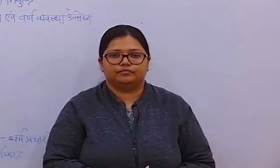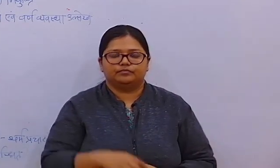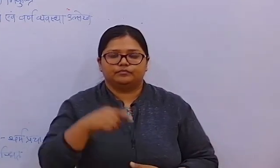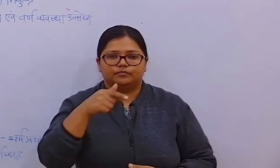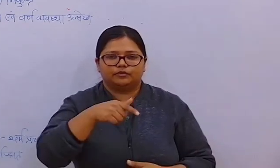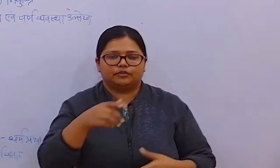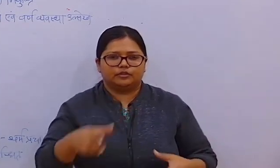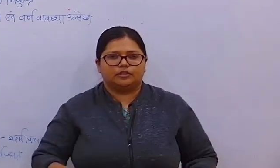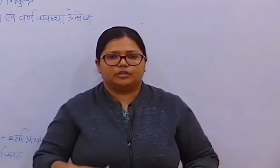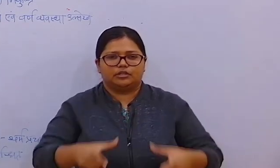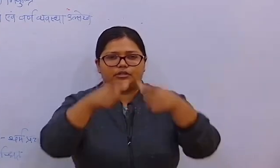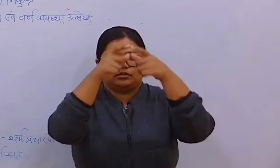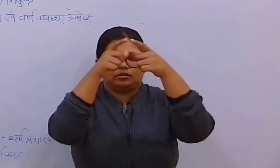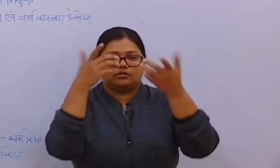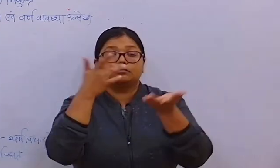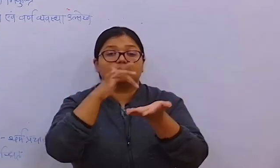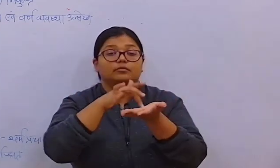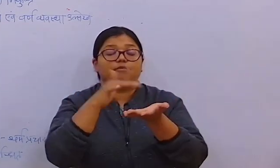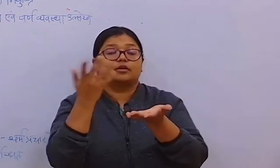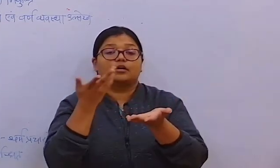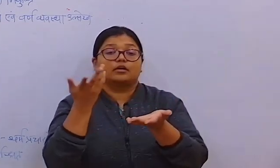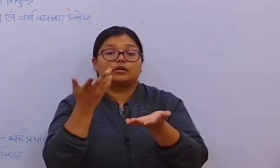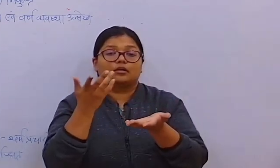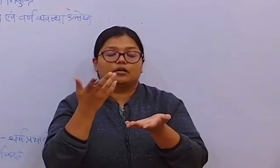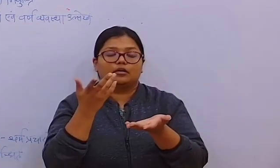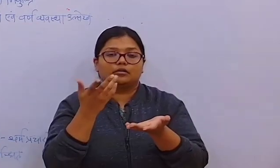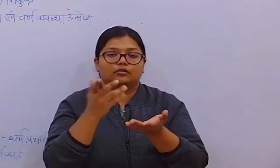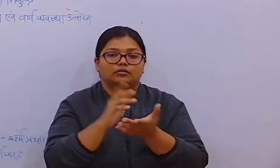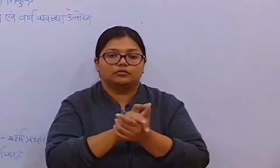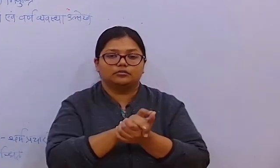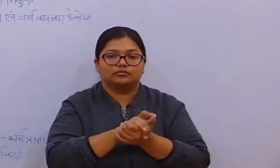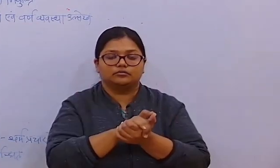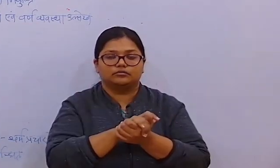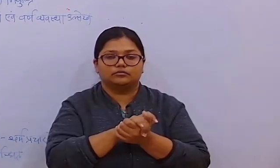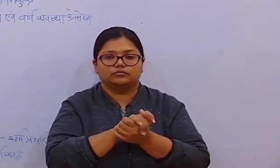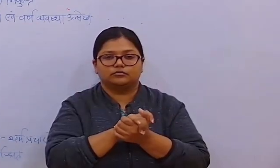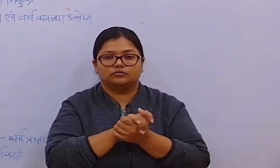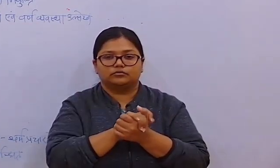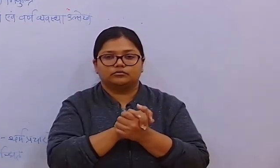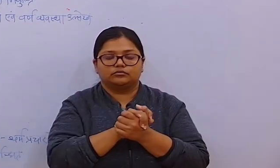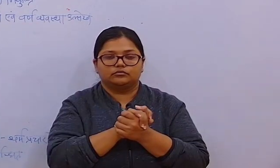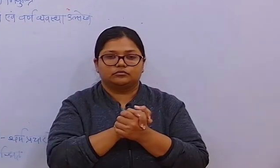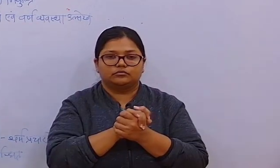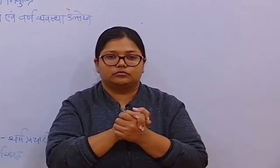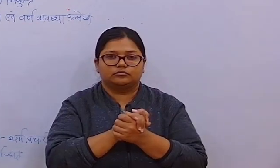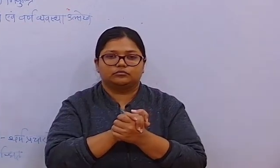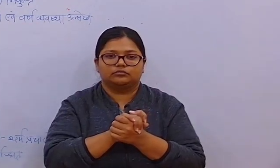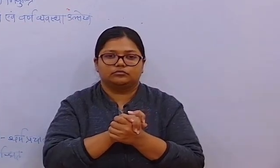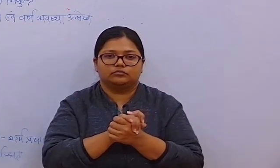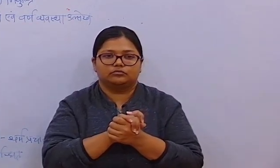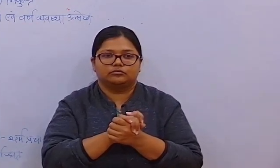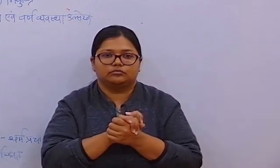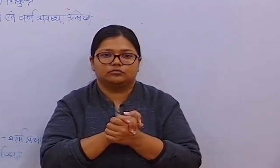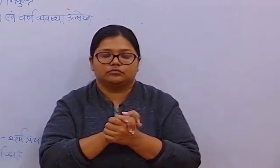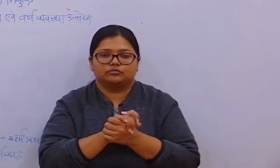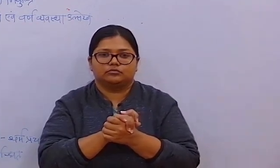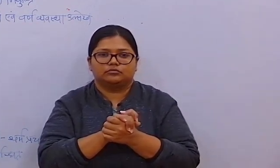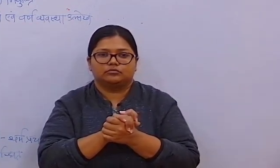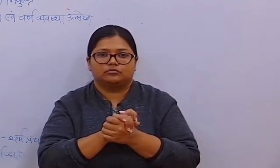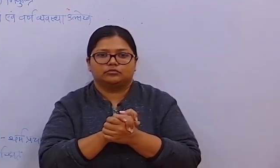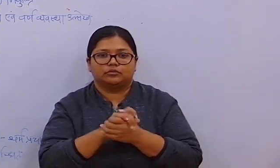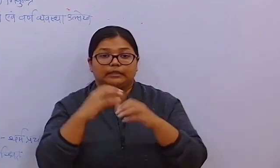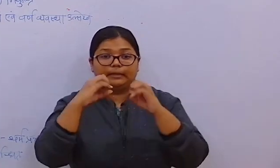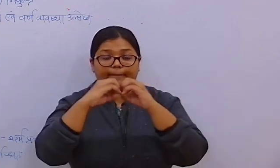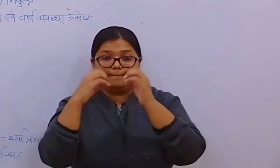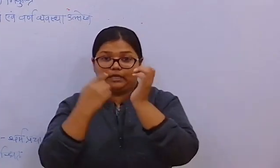है कहां पे स्थापित है? रामपुरवा स्तंभ लेख, रामपुरवा स्तंभ लेख चंपारण यानी कि बिहार